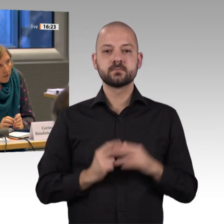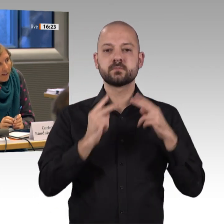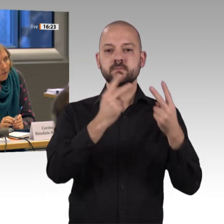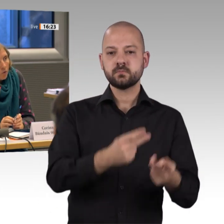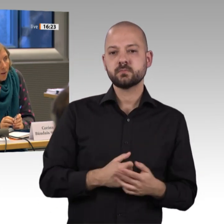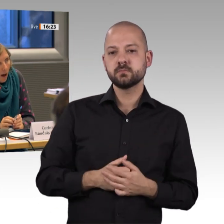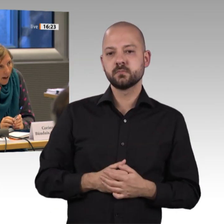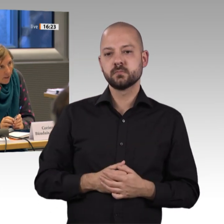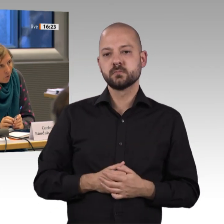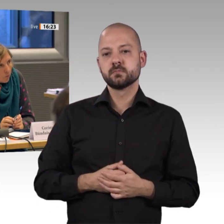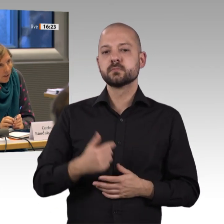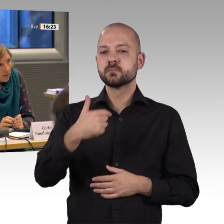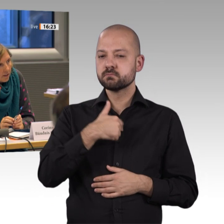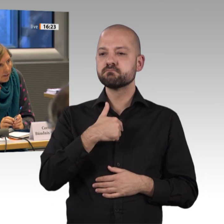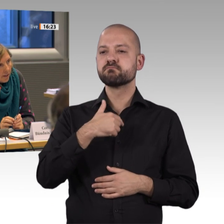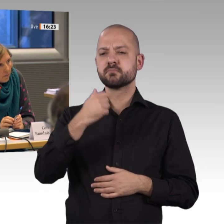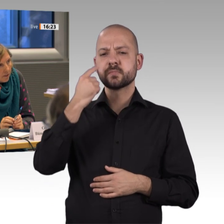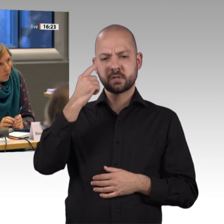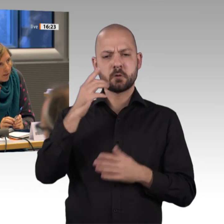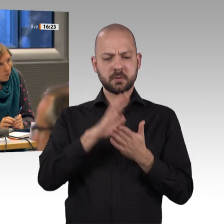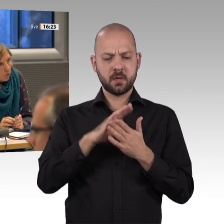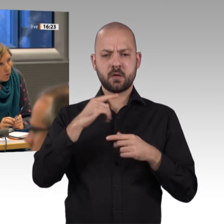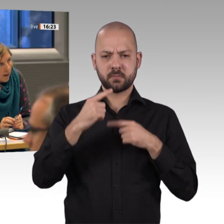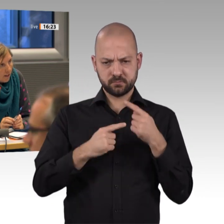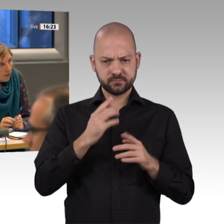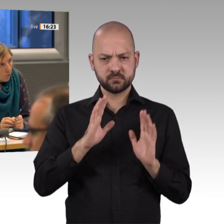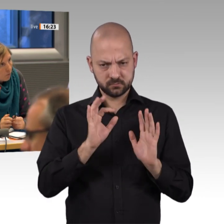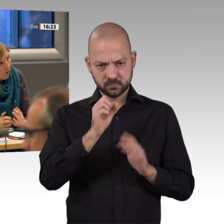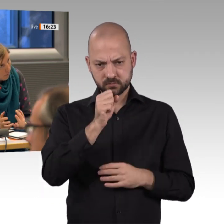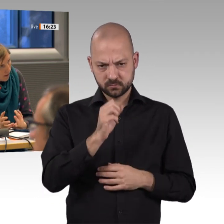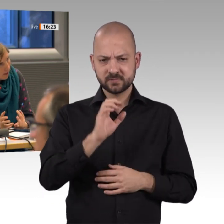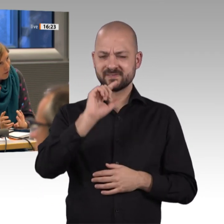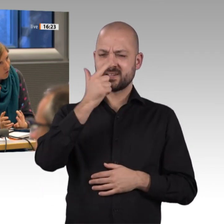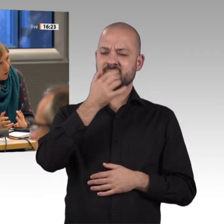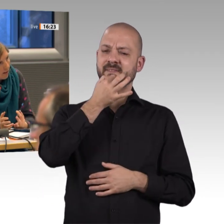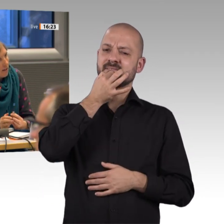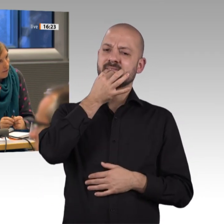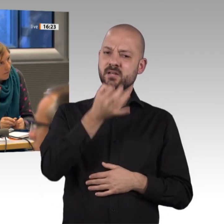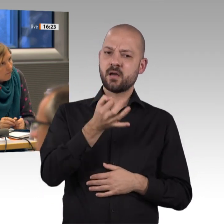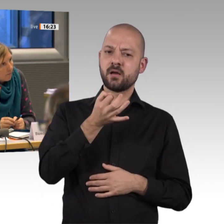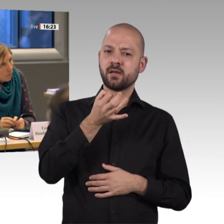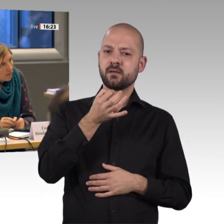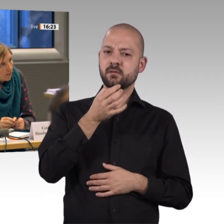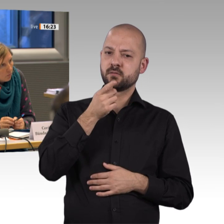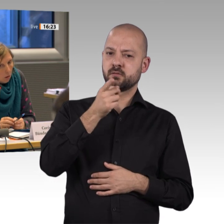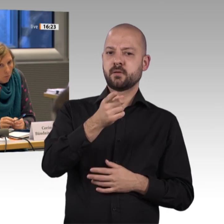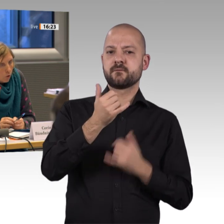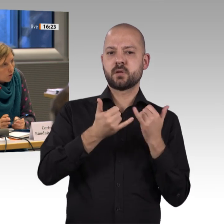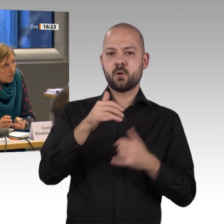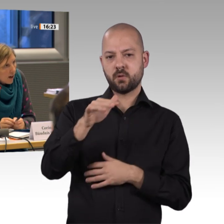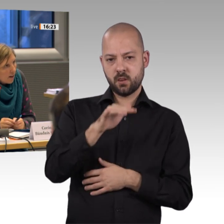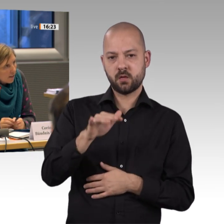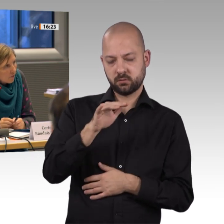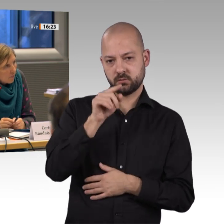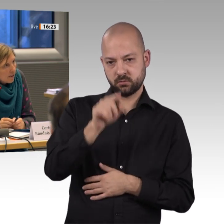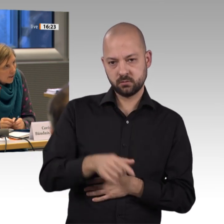Vorschläge würden Sie denn unterbreiten, um diese Situation zu verändern, um Familien zu entlasten, damit sie